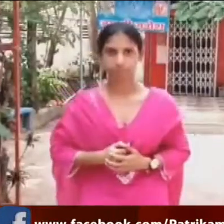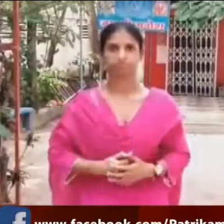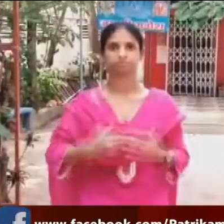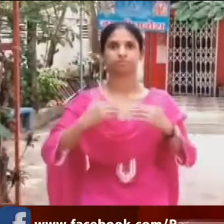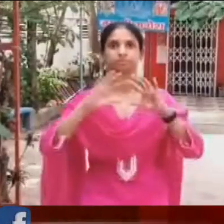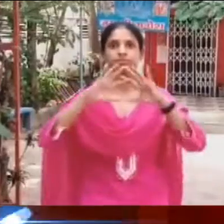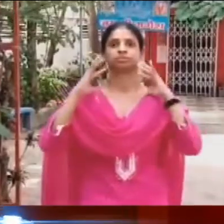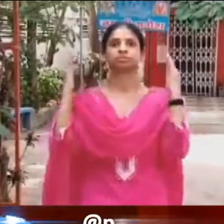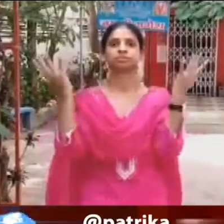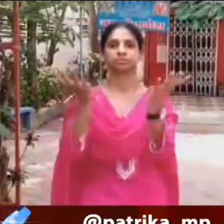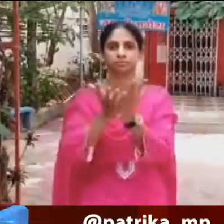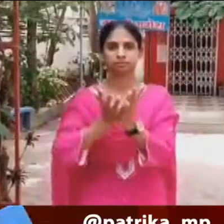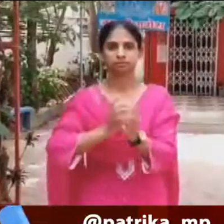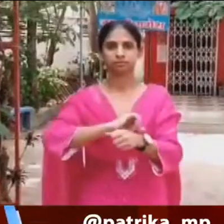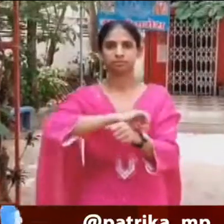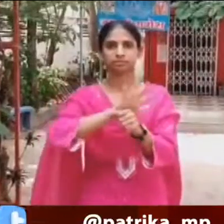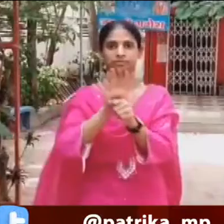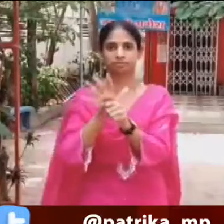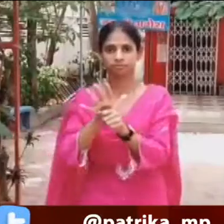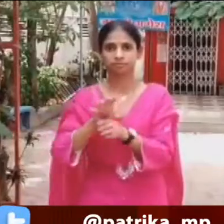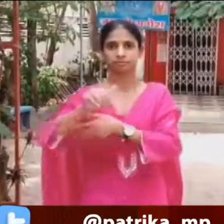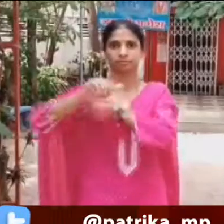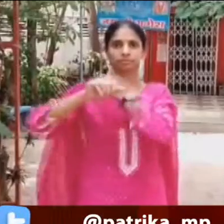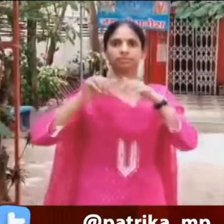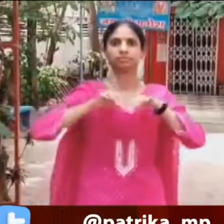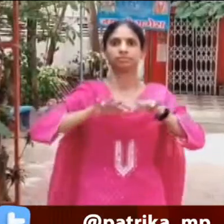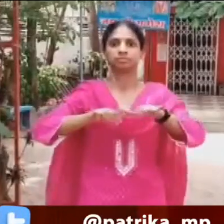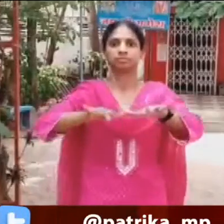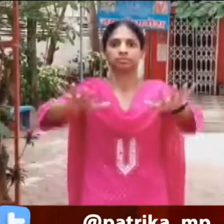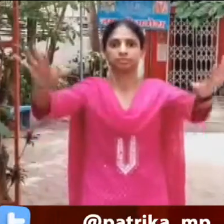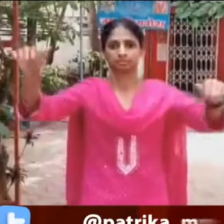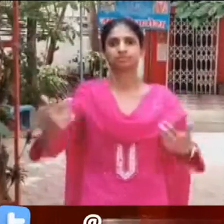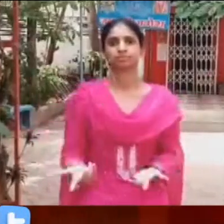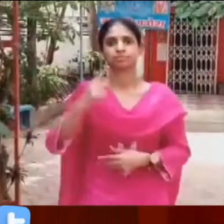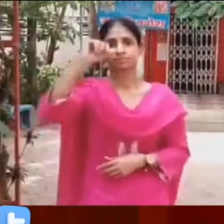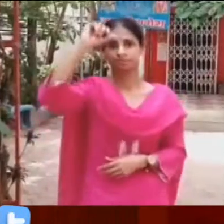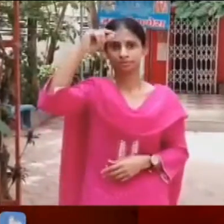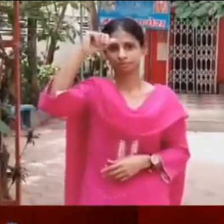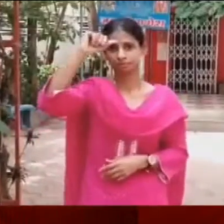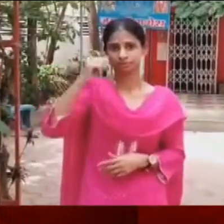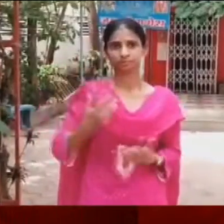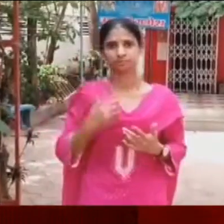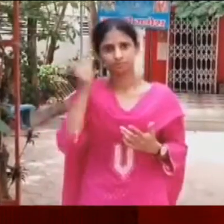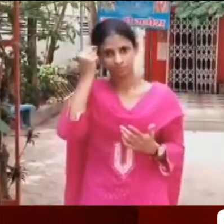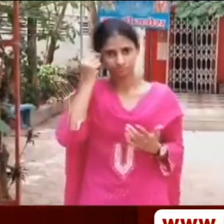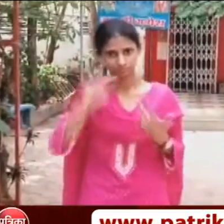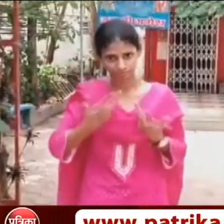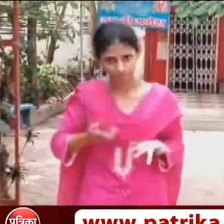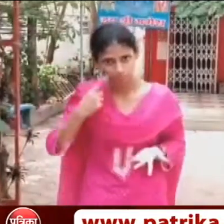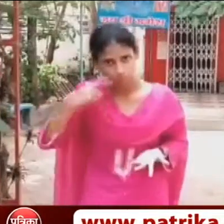कि पूरे विश्व भर में आज कोरोना की महामारी बढ़ती जा रही है पहल की जा रही है मैं गीता इंदौर